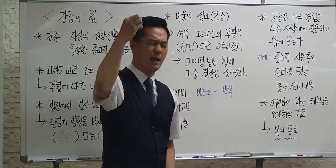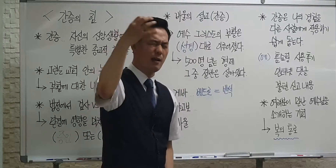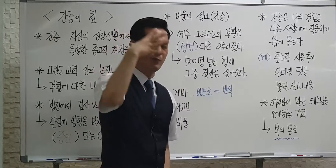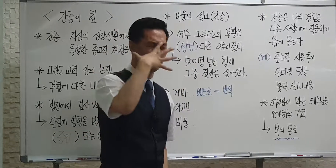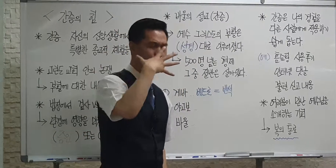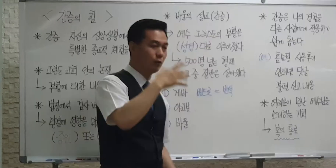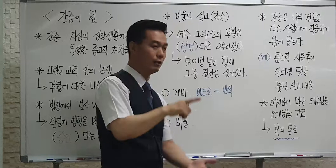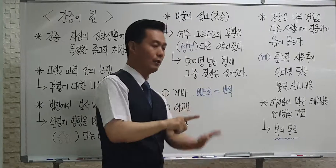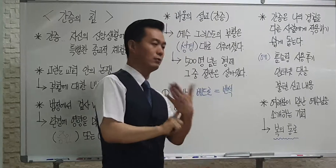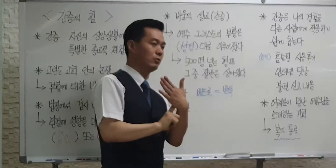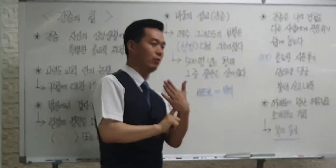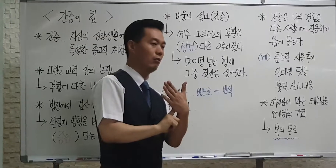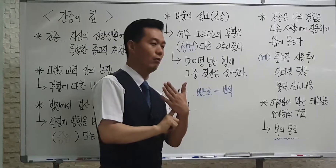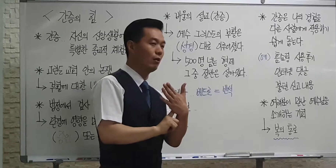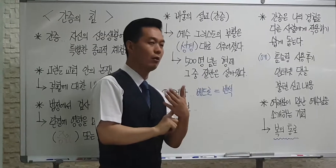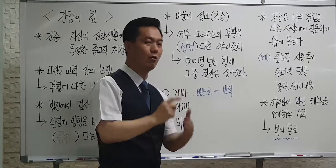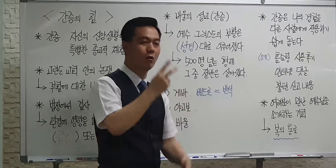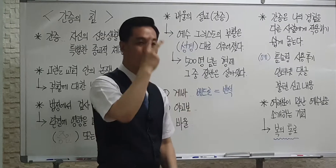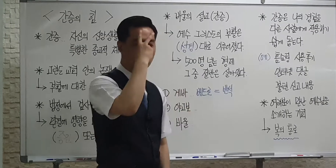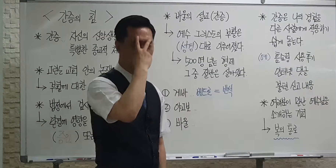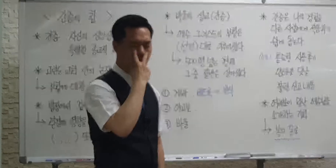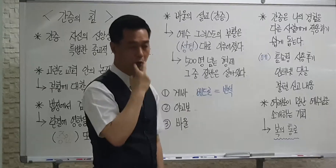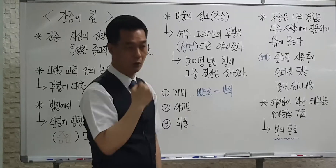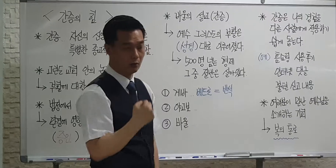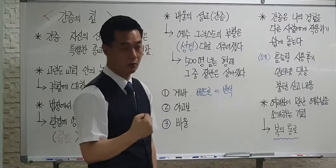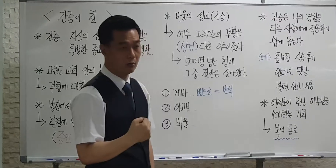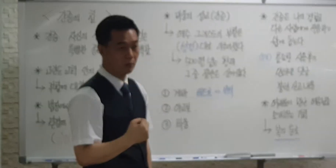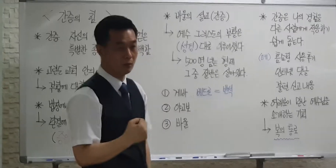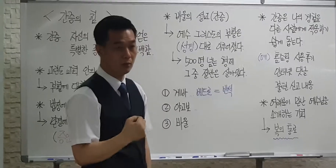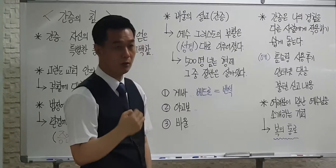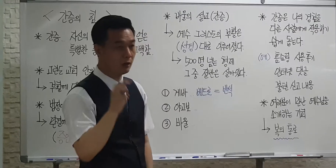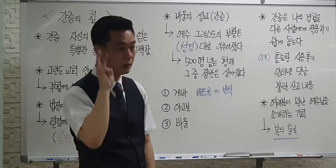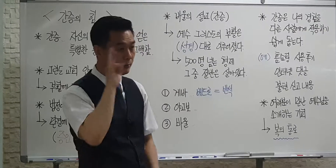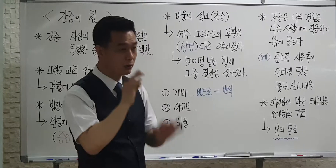강한 빛으로 나타나셨어요. 그래서 눈이 멀어요. 3일 동안.